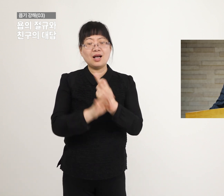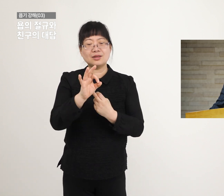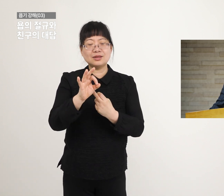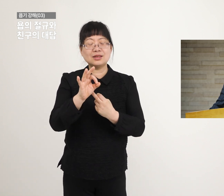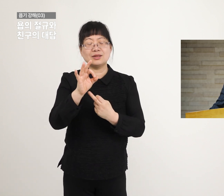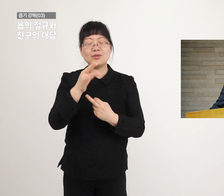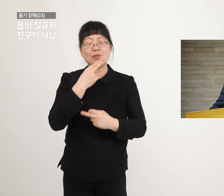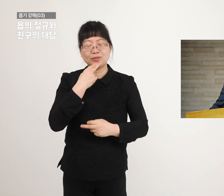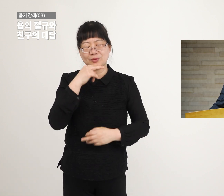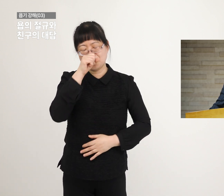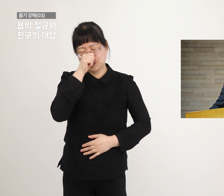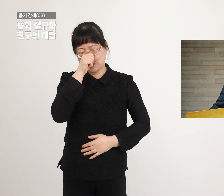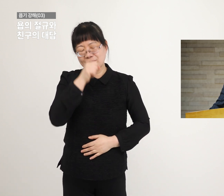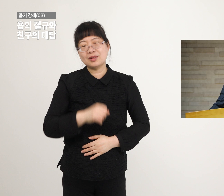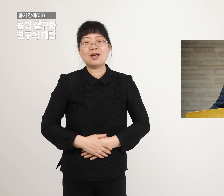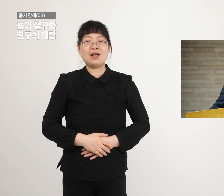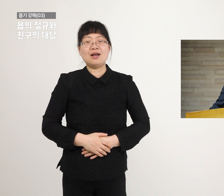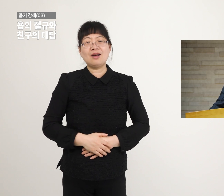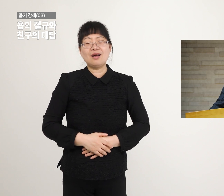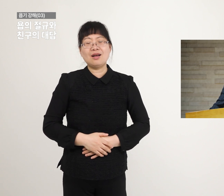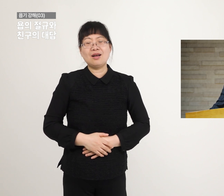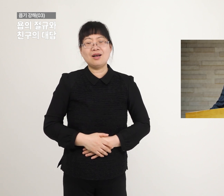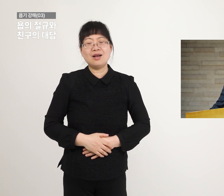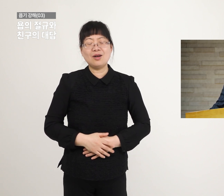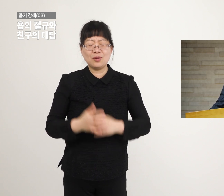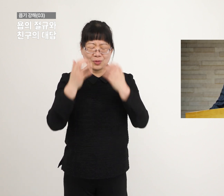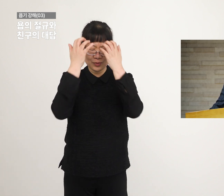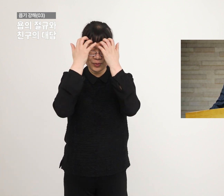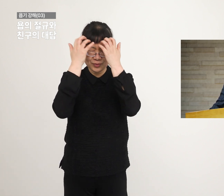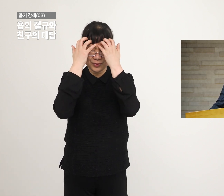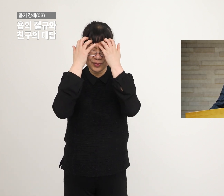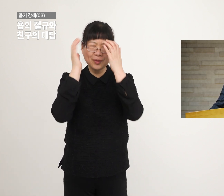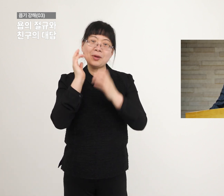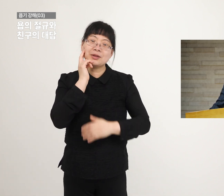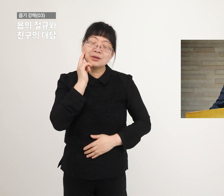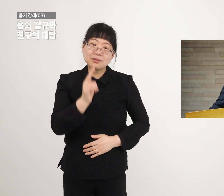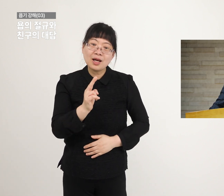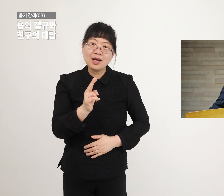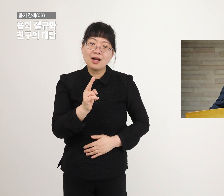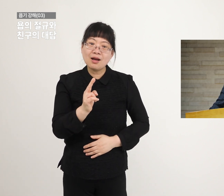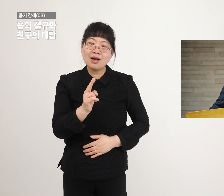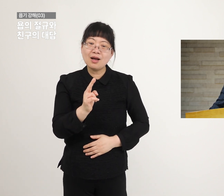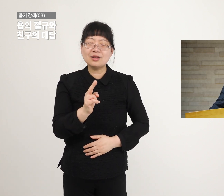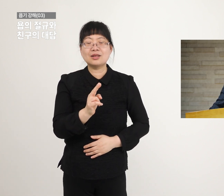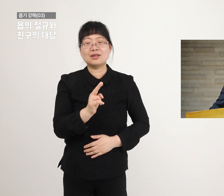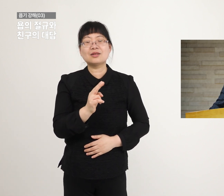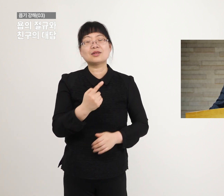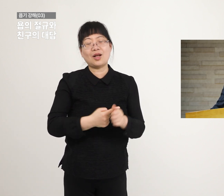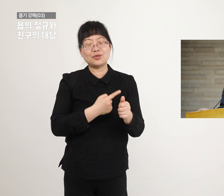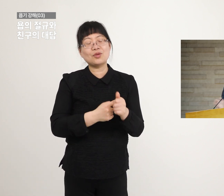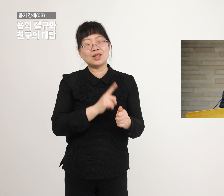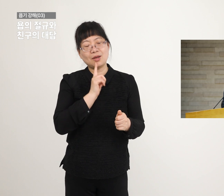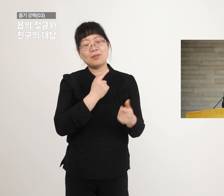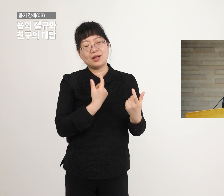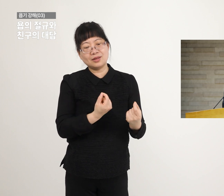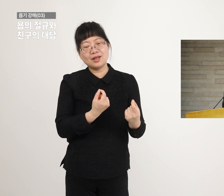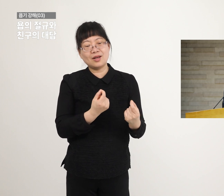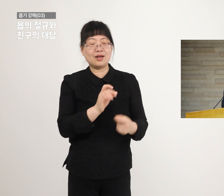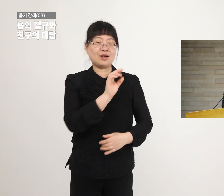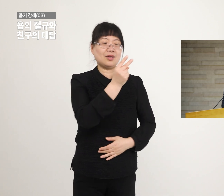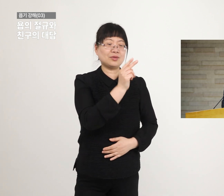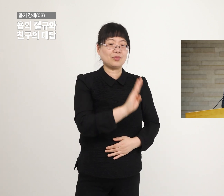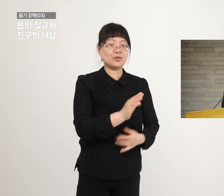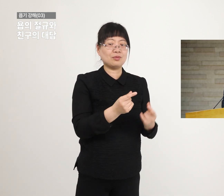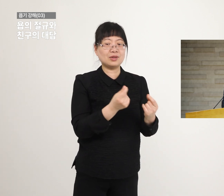않았으면 좋겠다. 너무 고통스러우면 그 소리가 왜 안 나오겠어요? 욥도